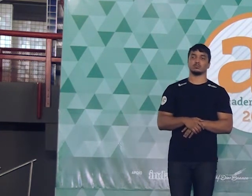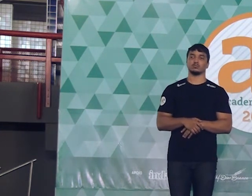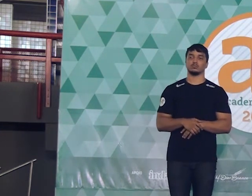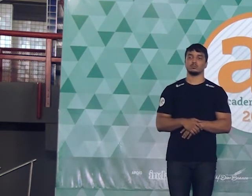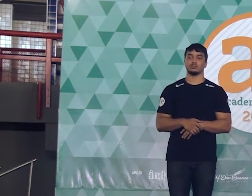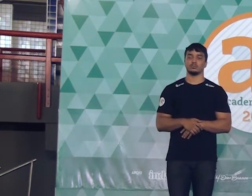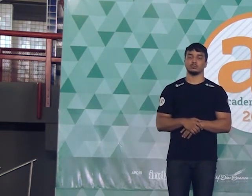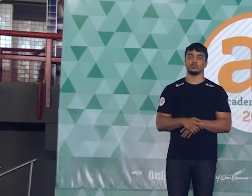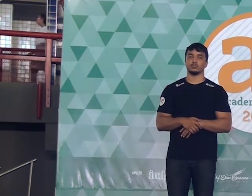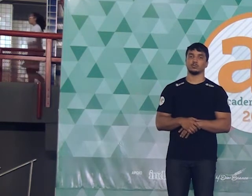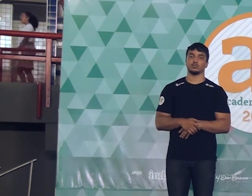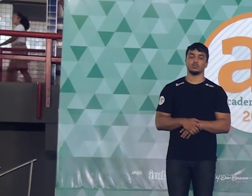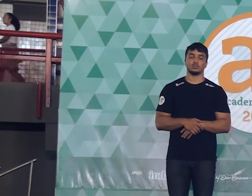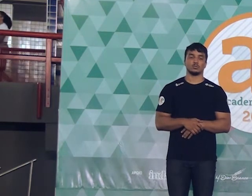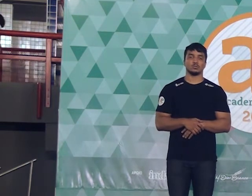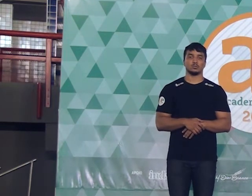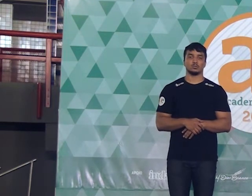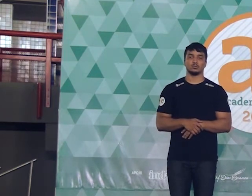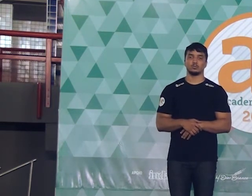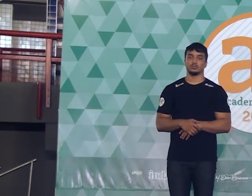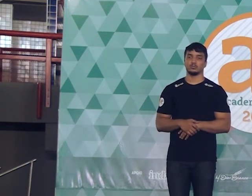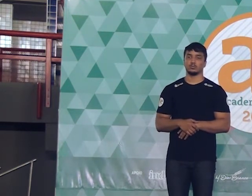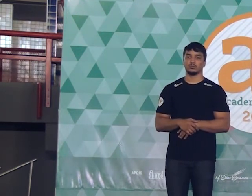Indo adiante aqui na nossa questão.